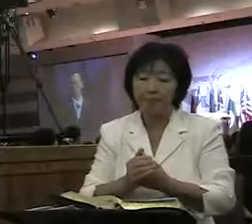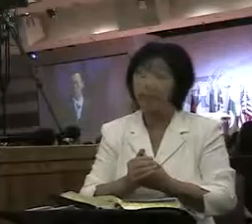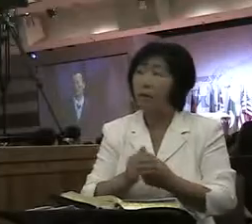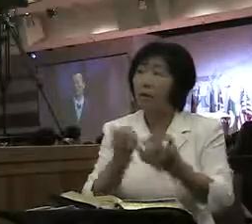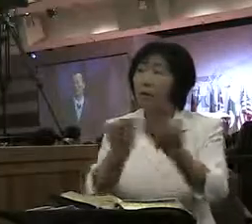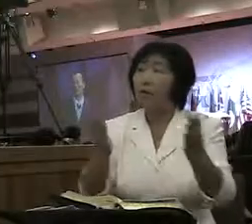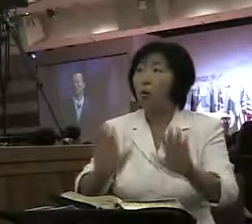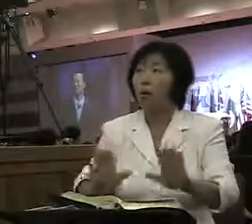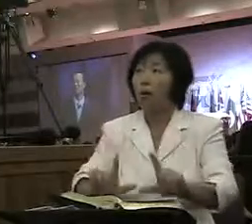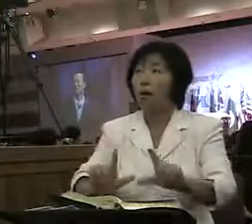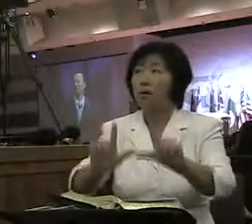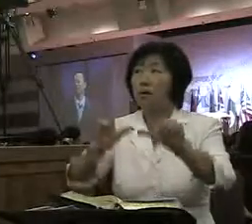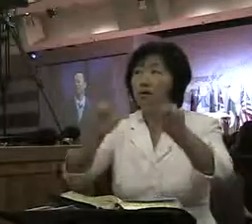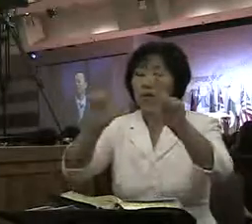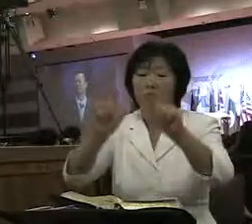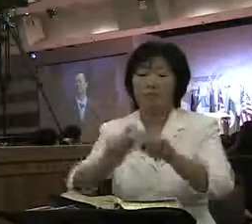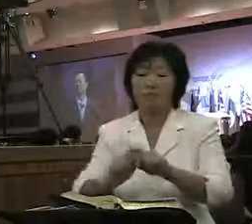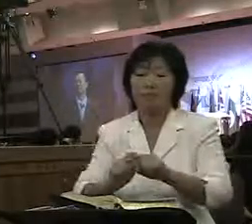여러분, 오늘날